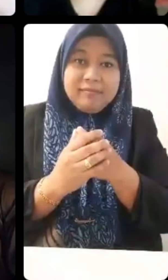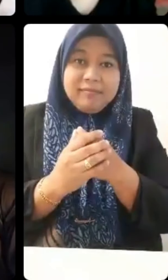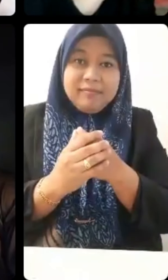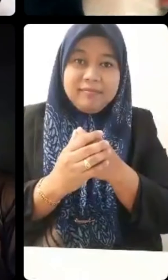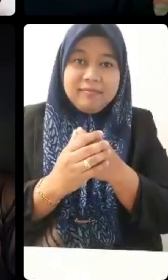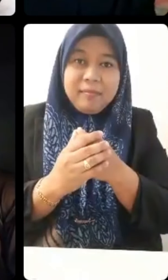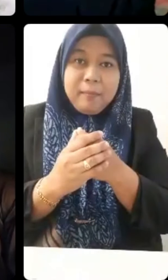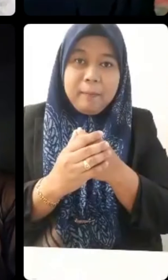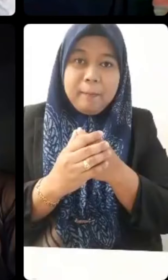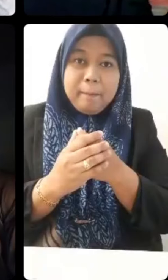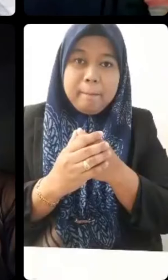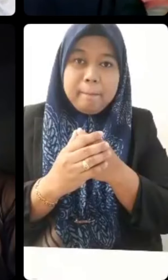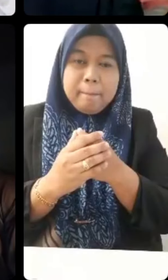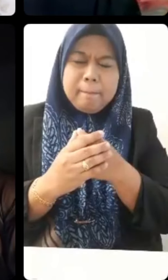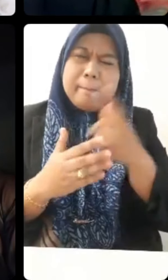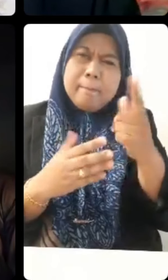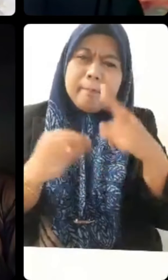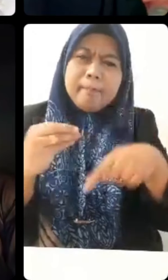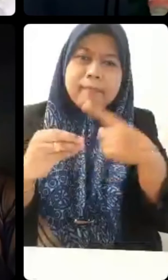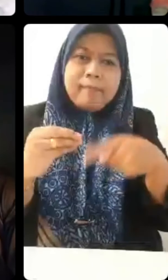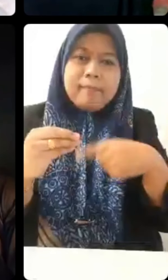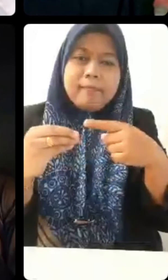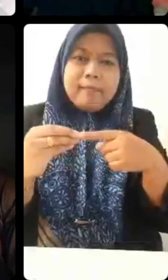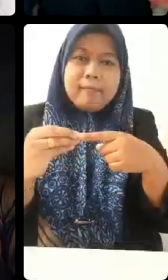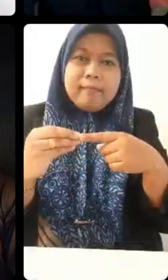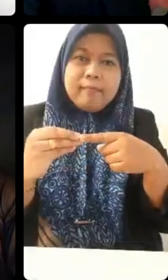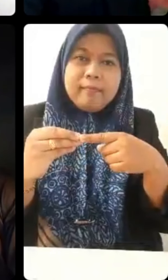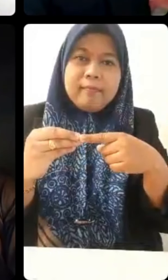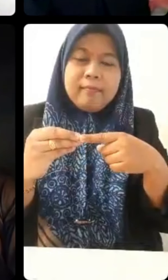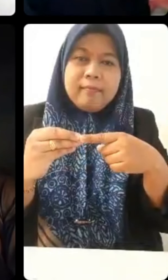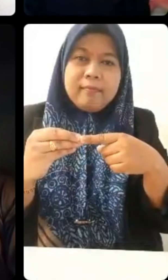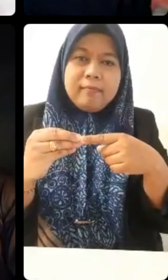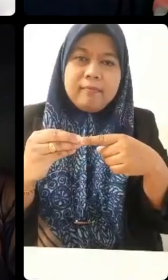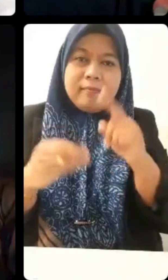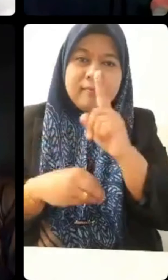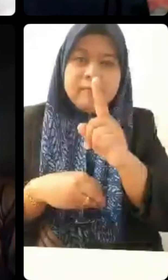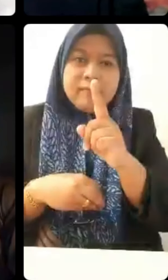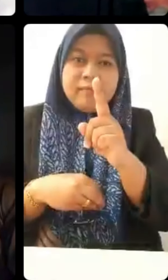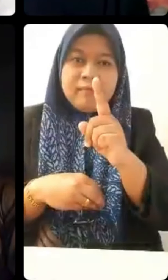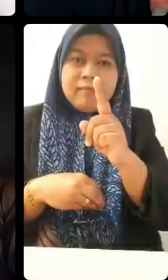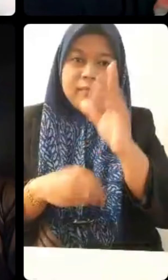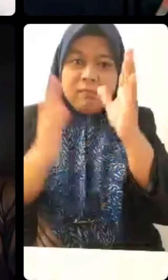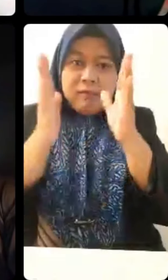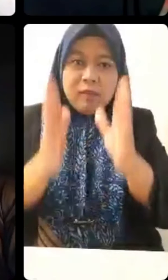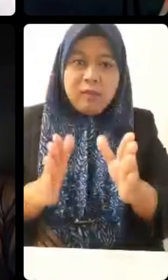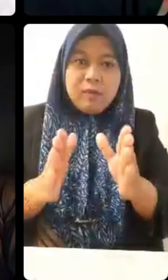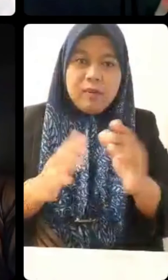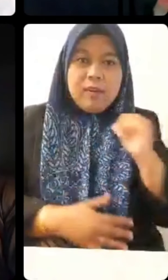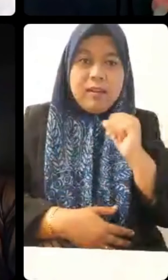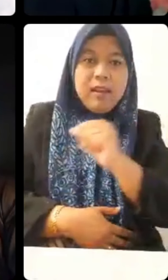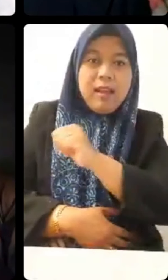Konten tersebut pasal mengenai seorang ahli farmasi ini menanyakan kepada Cik Anis